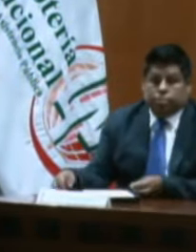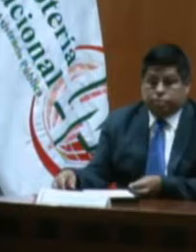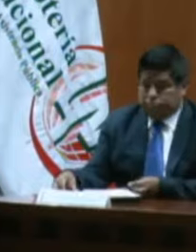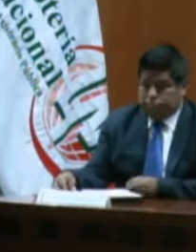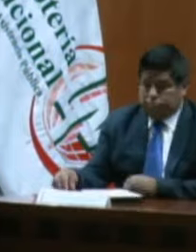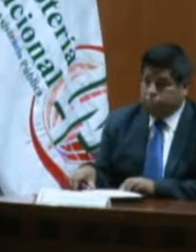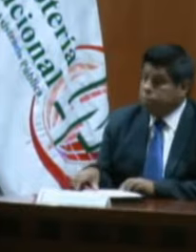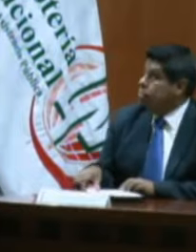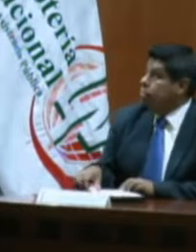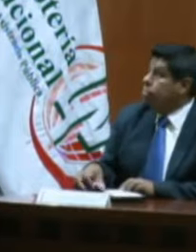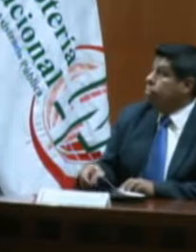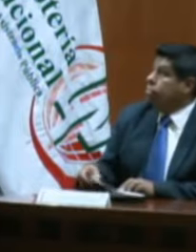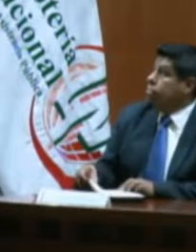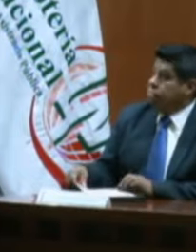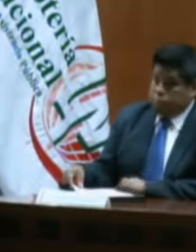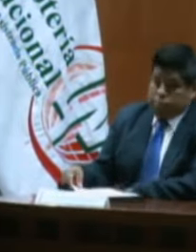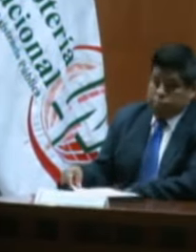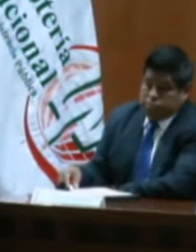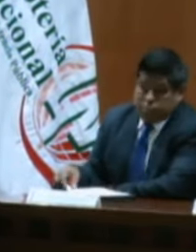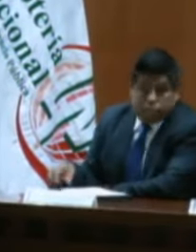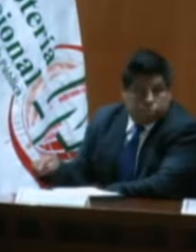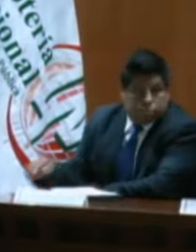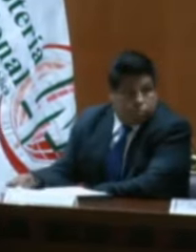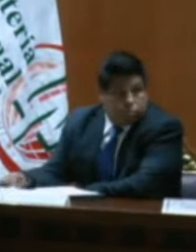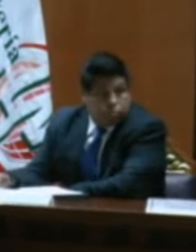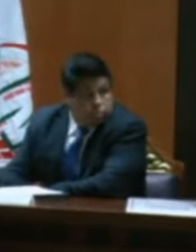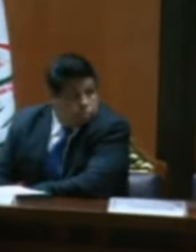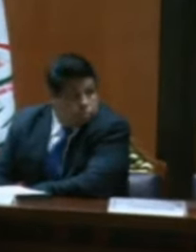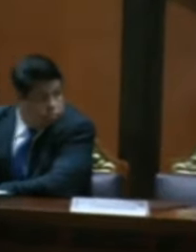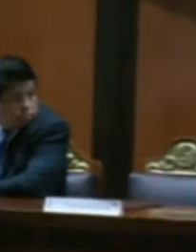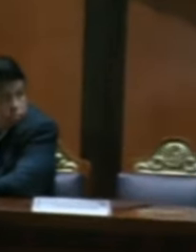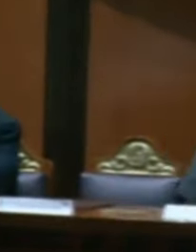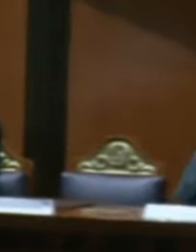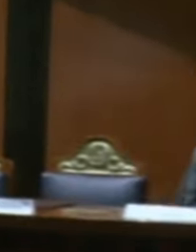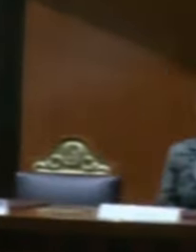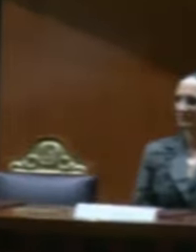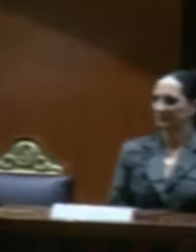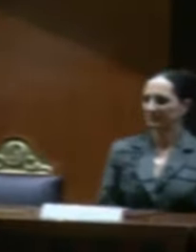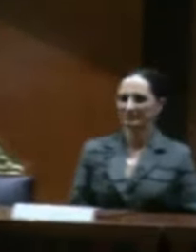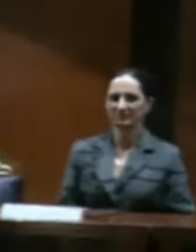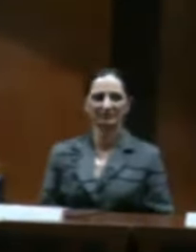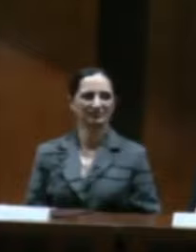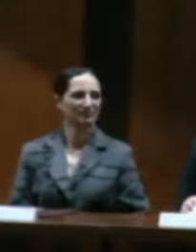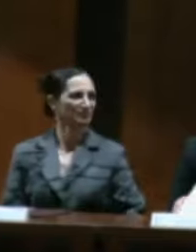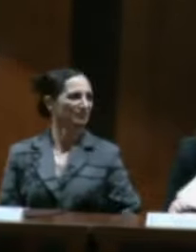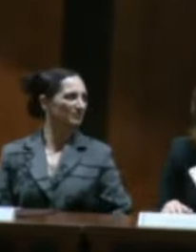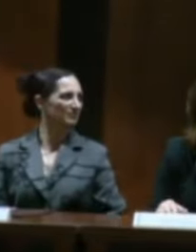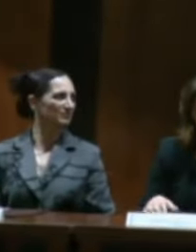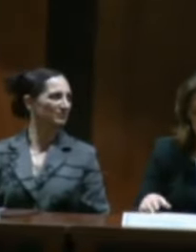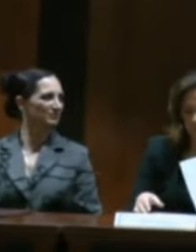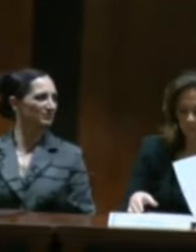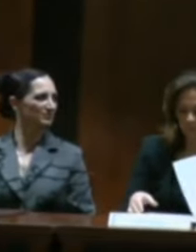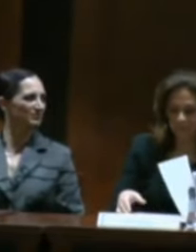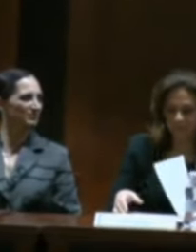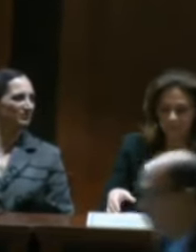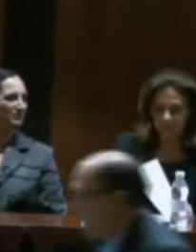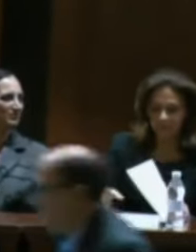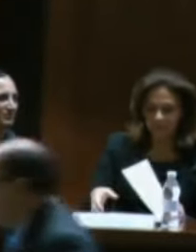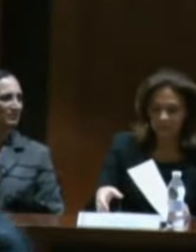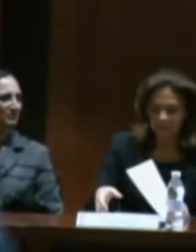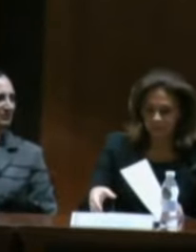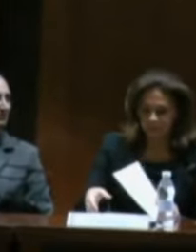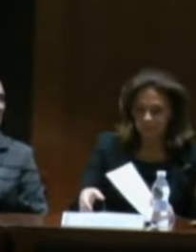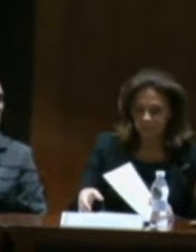Ramírez damos inicio a nuestro programa protocolario con el mensaje de bienvenida por parte de la licenciada Laura Maricela